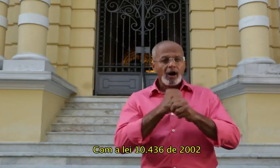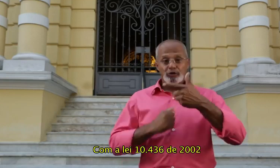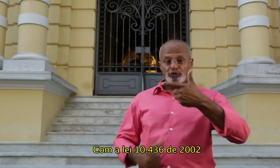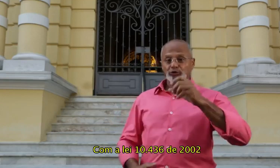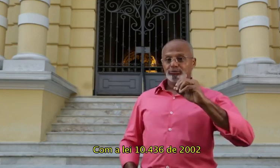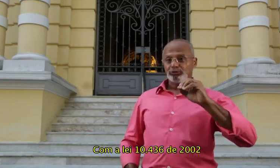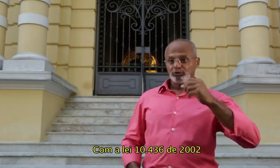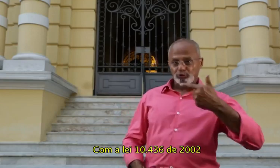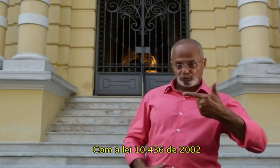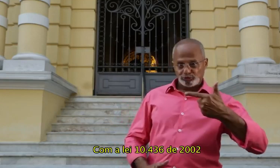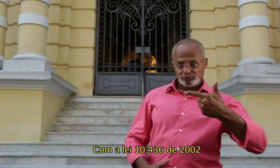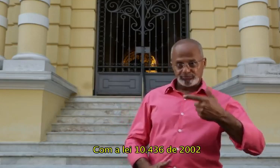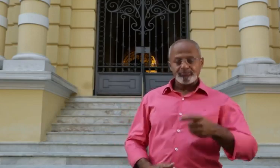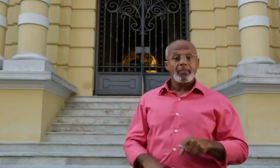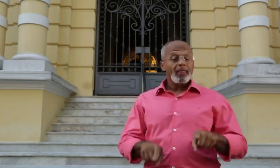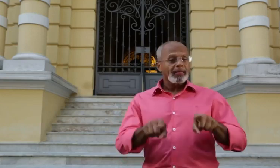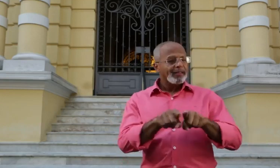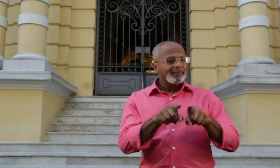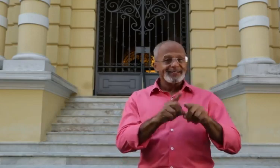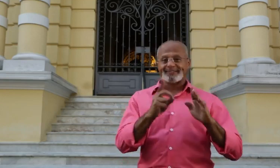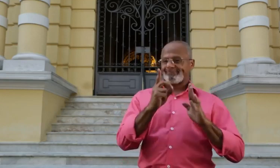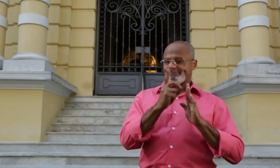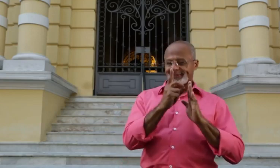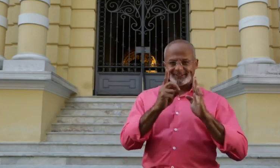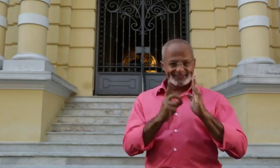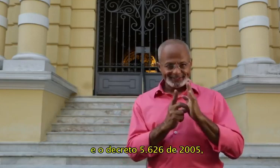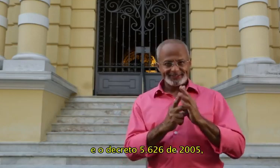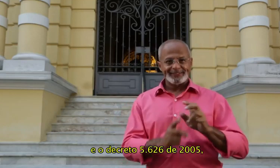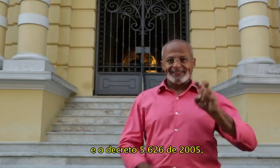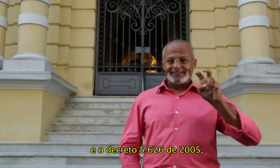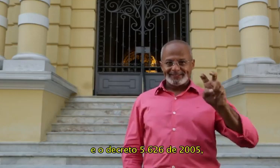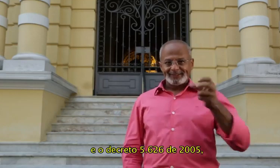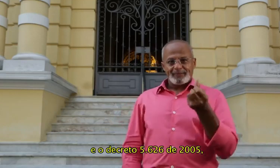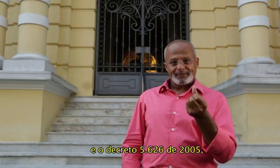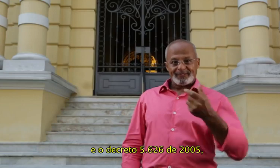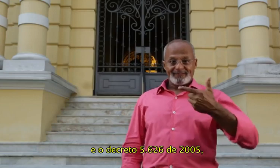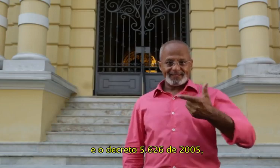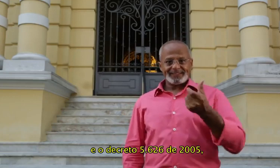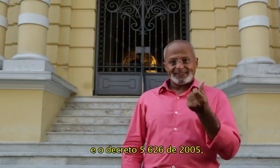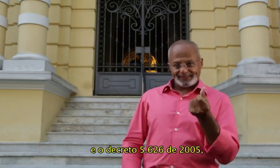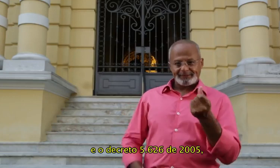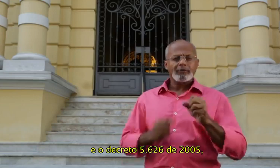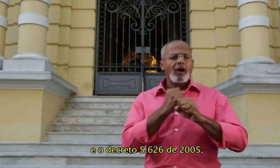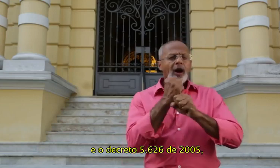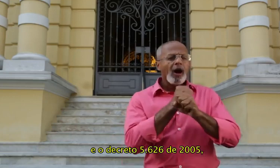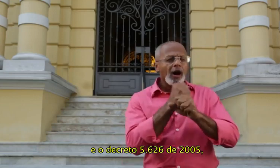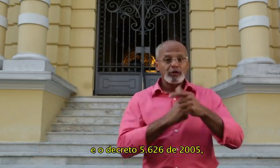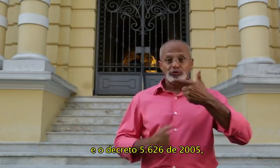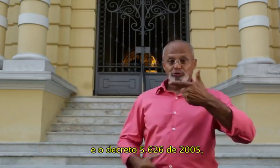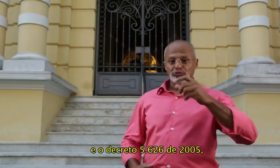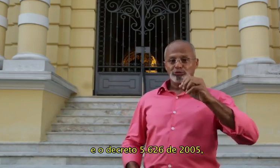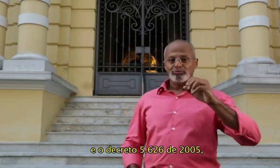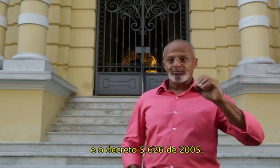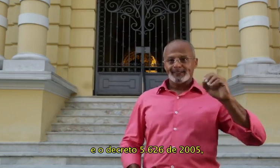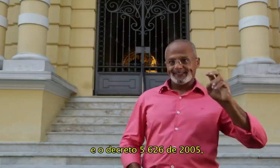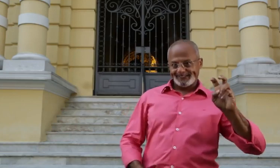10.436 de 2002 e o Decreto 5626 de 2005,